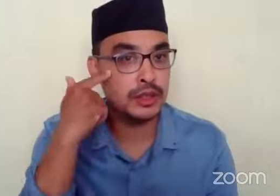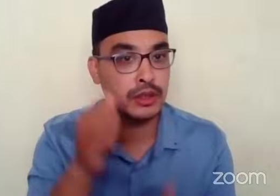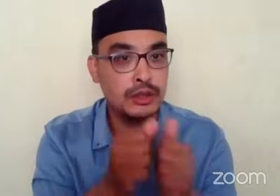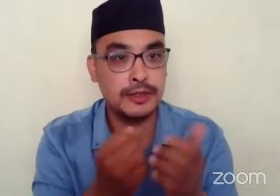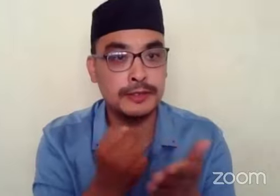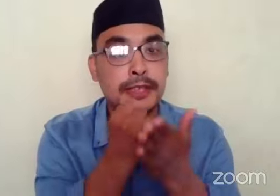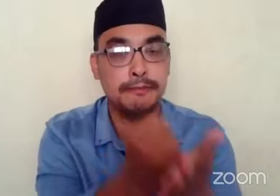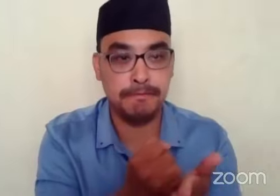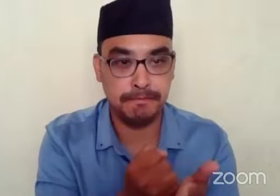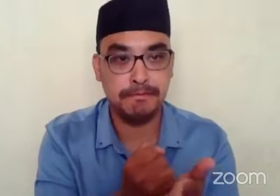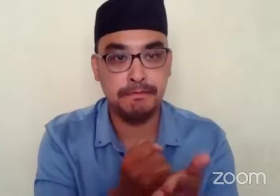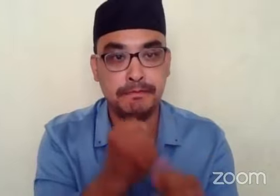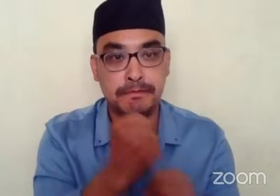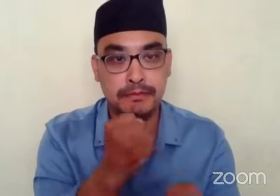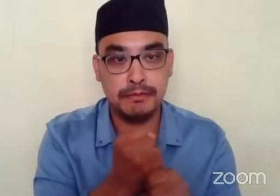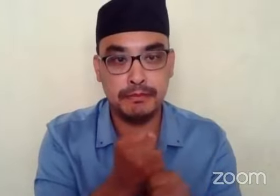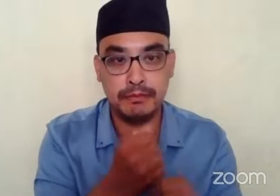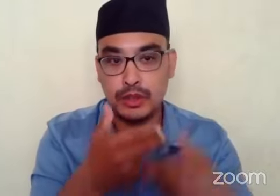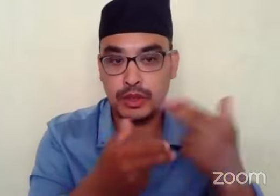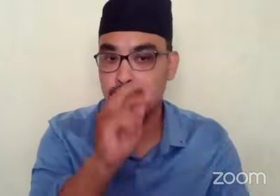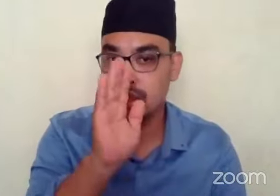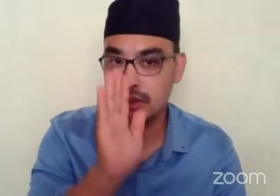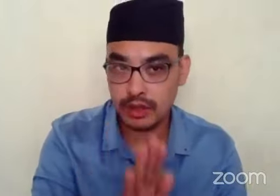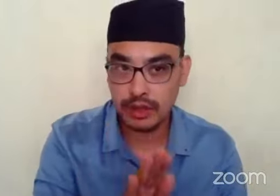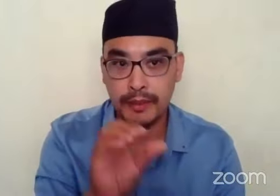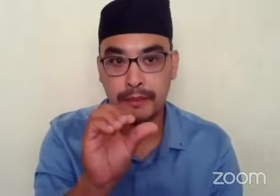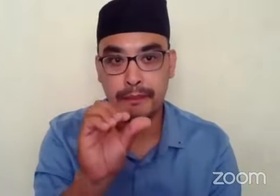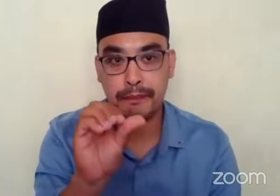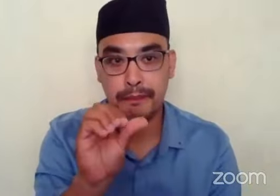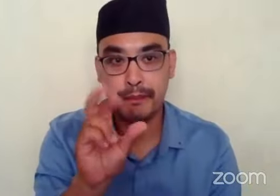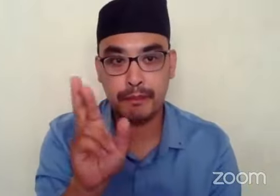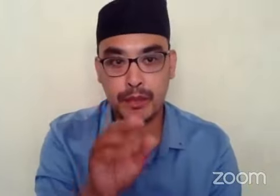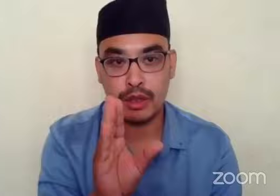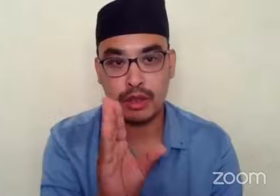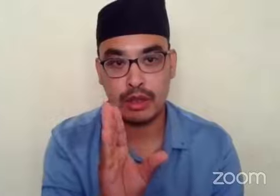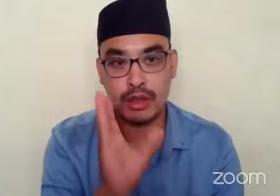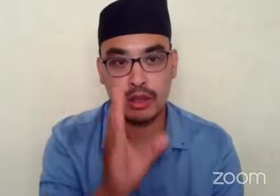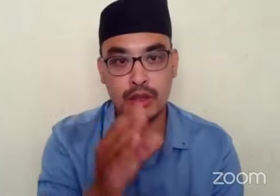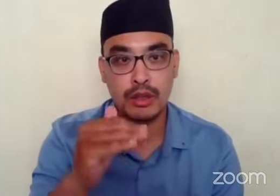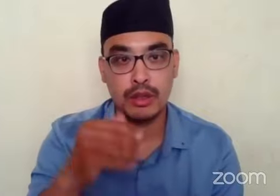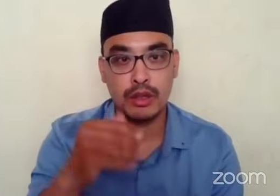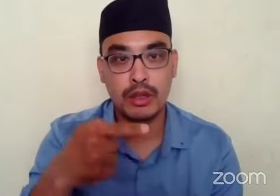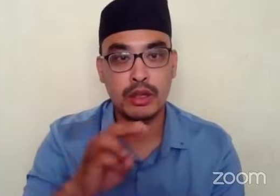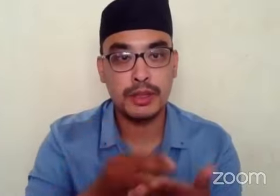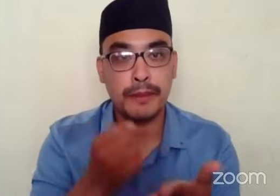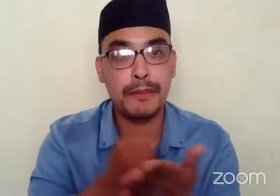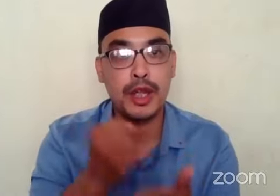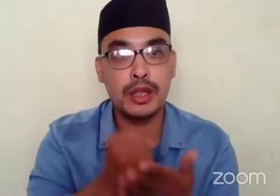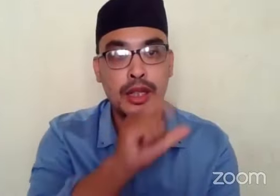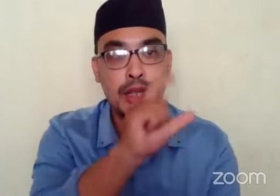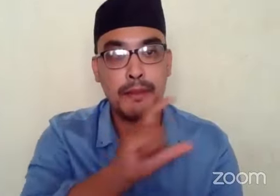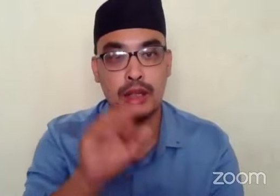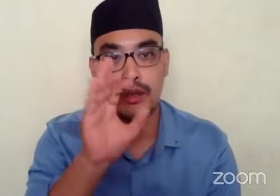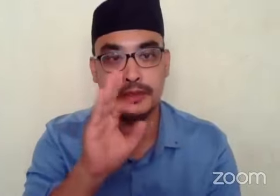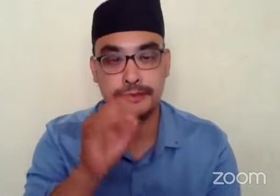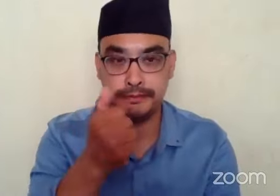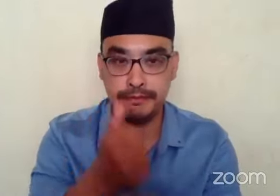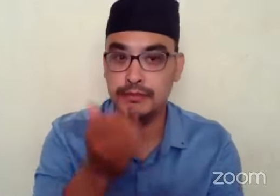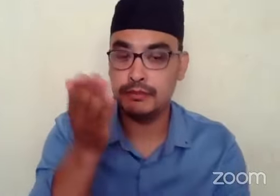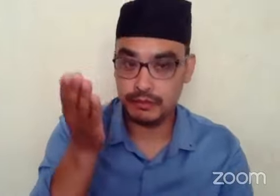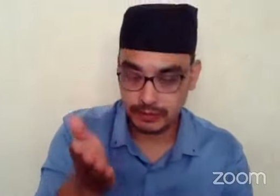एक्टिभिटिज फर पोर प्रोड्युसर्स इन नेपाल सप्रस भन्नेमा काम गरिरहनु भएको छ, अनि उहाँ